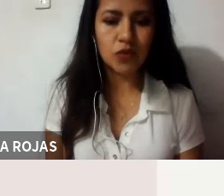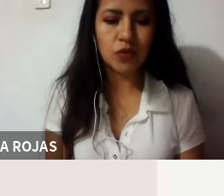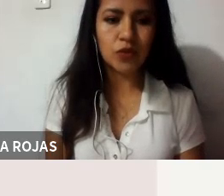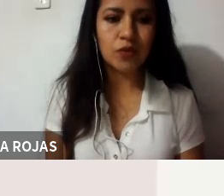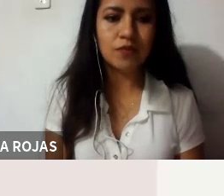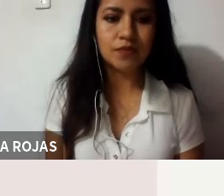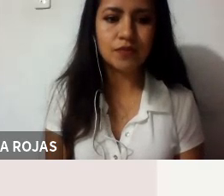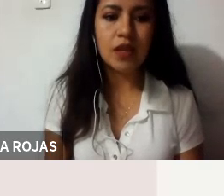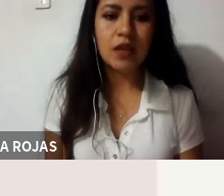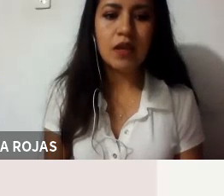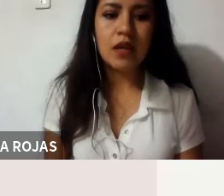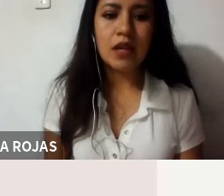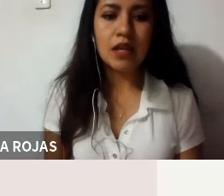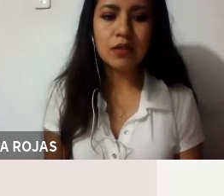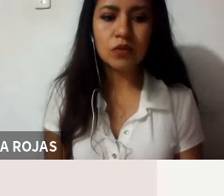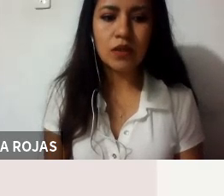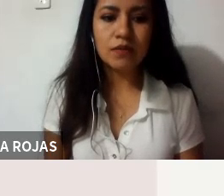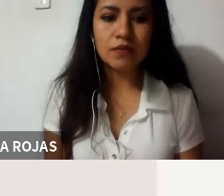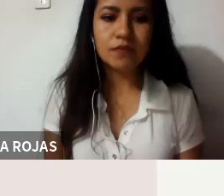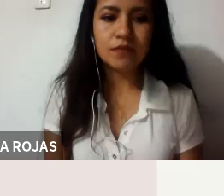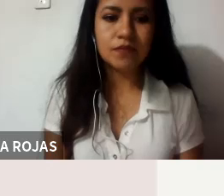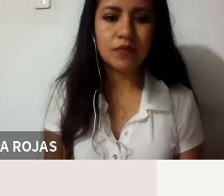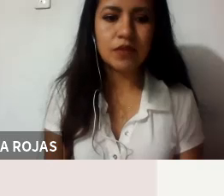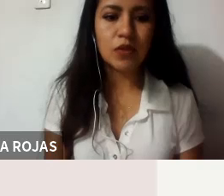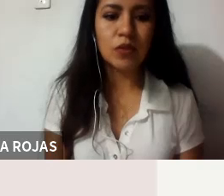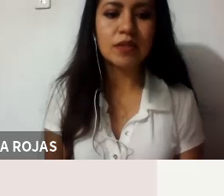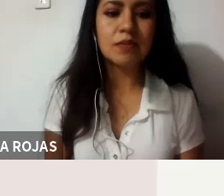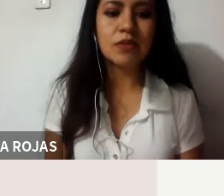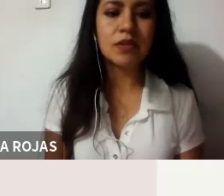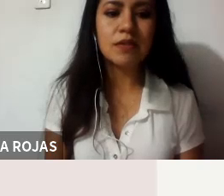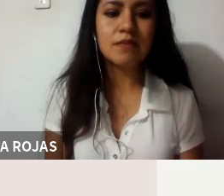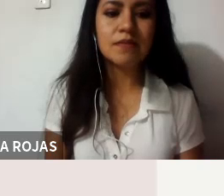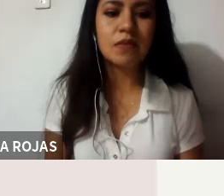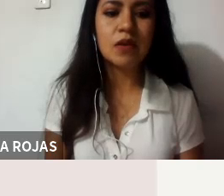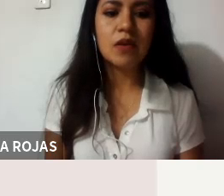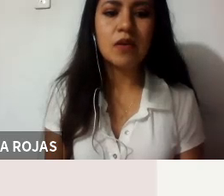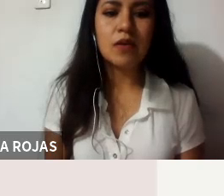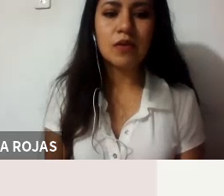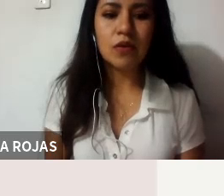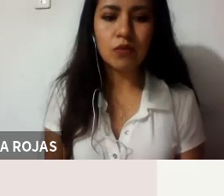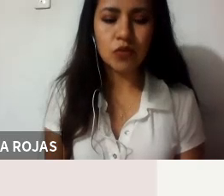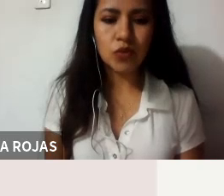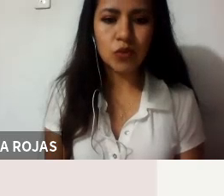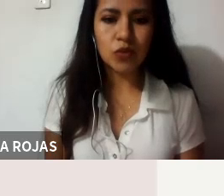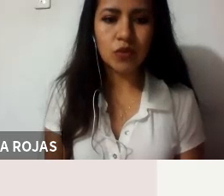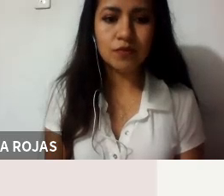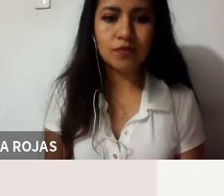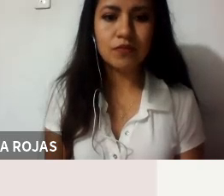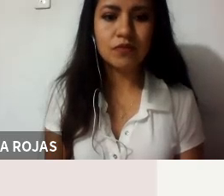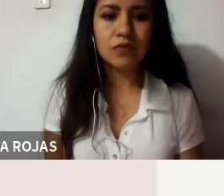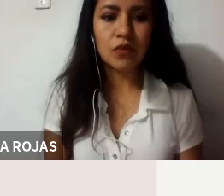Con mucho gusto. Y la segunda es con nuestras manos así. Con mucho